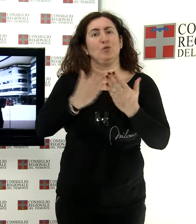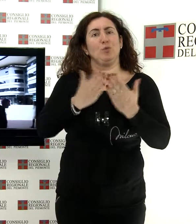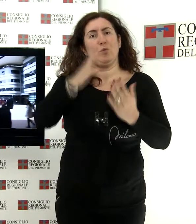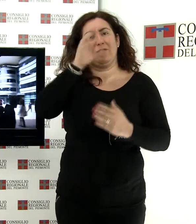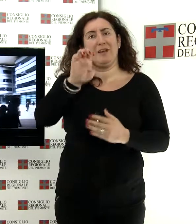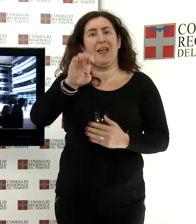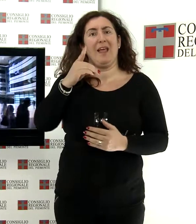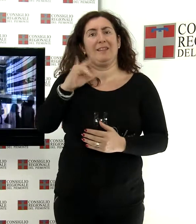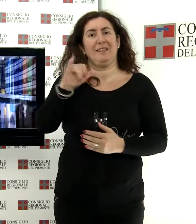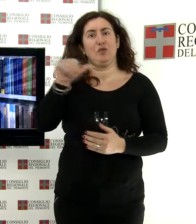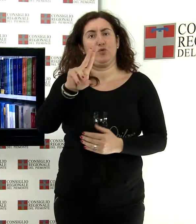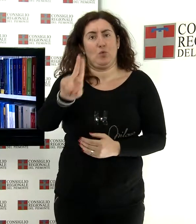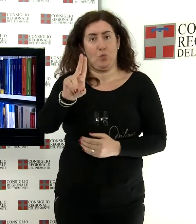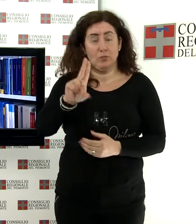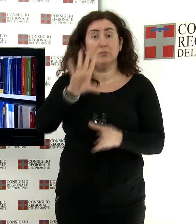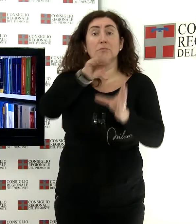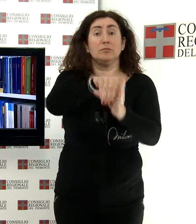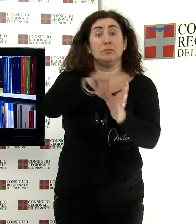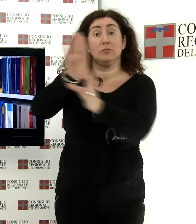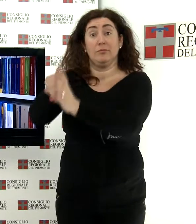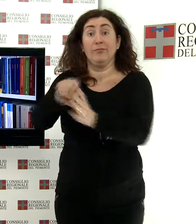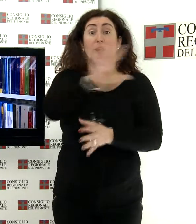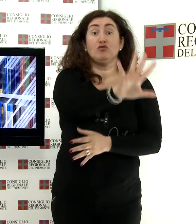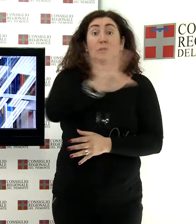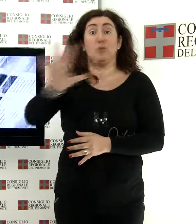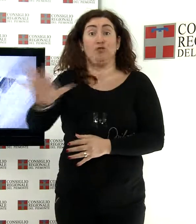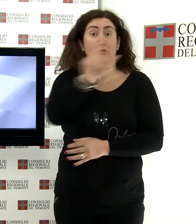definendo che siano composti rispettivamente da 5 componenti.